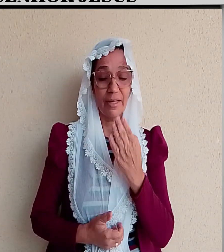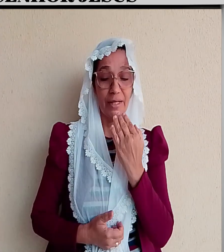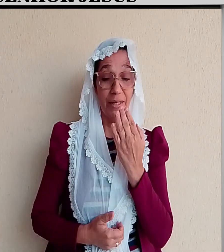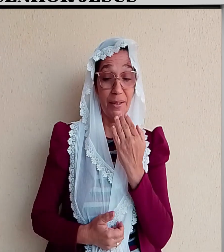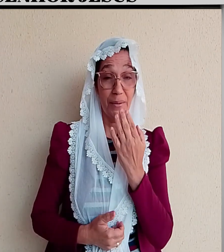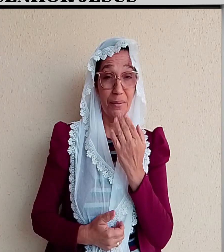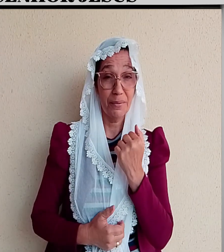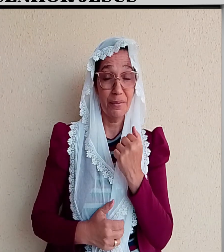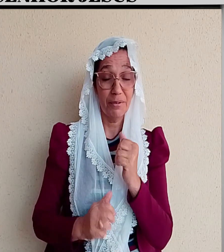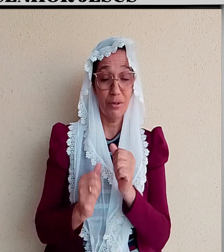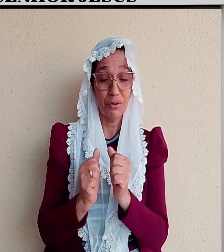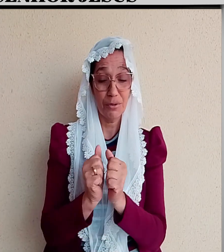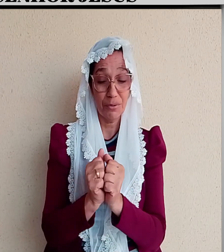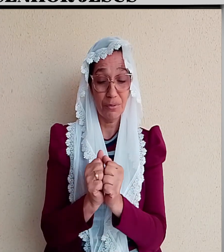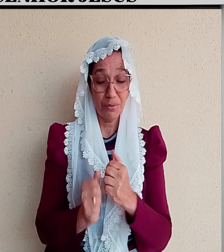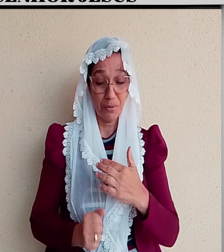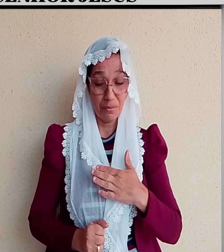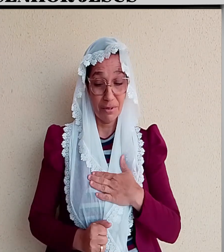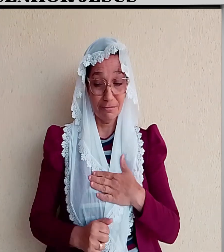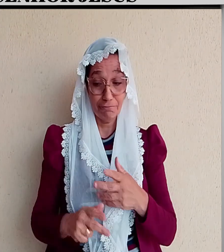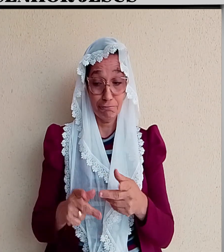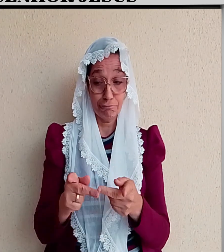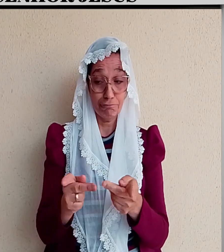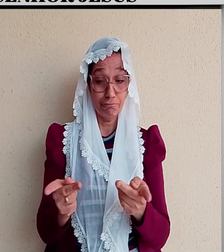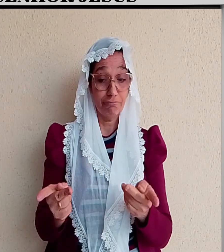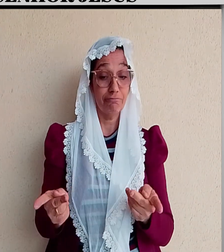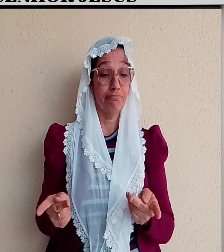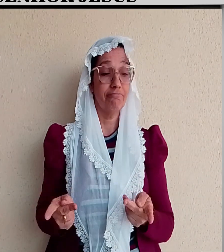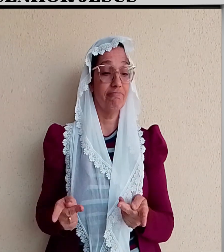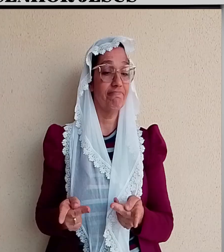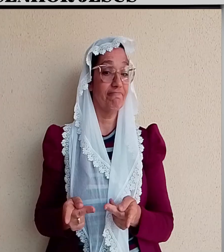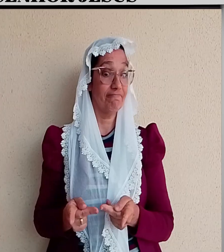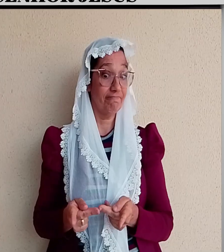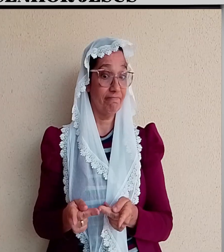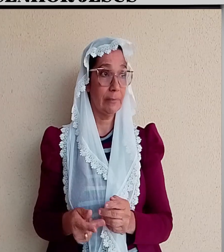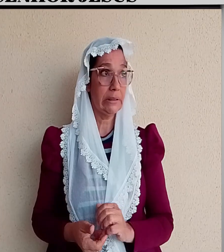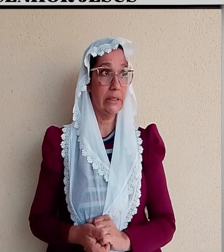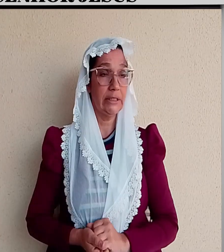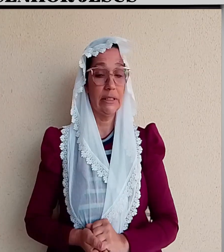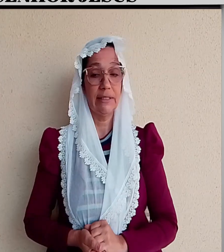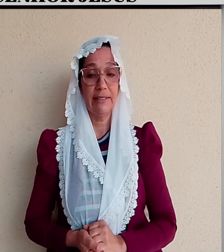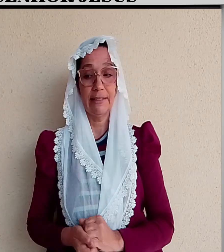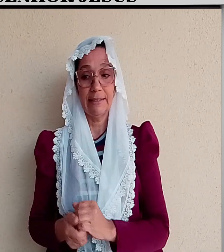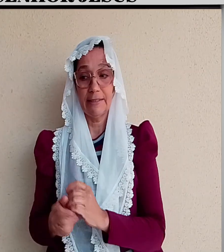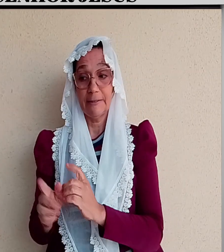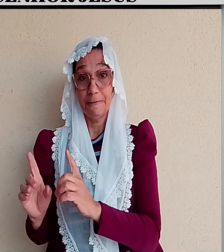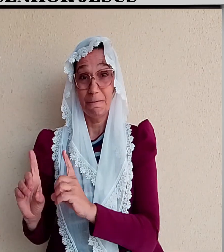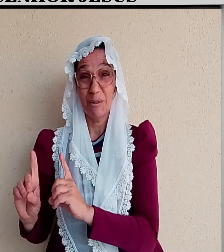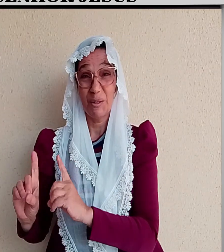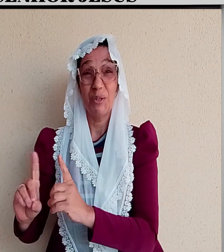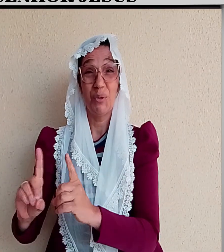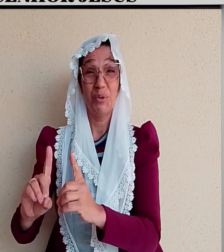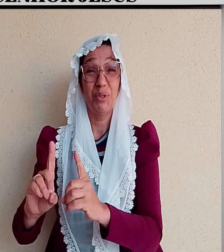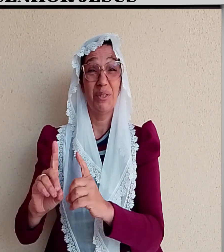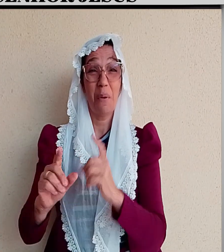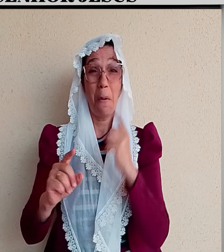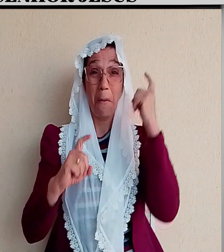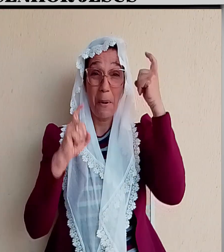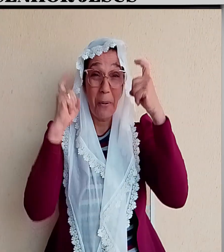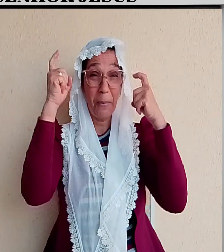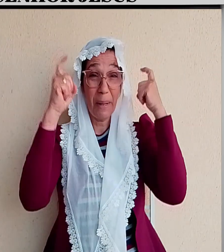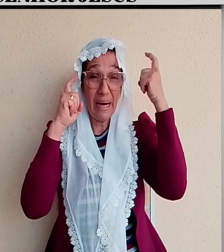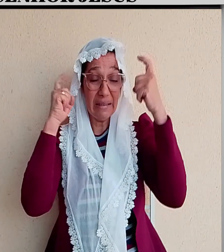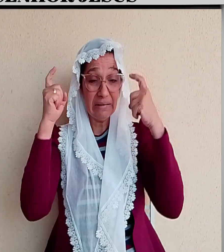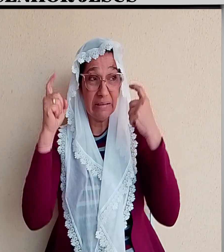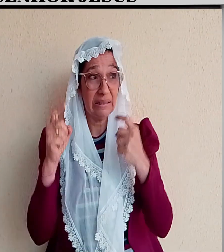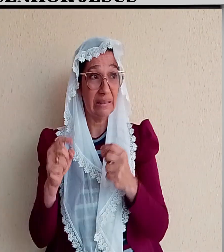mas estamos vivendo aqui tão bem, como pode alguém trair o mestre?